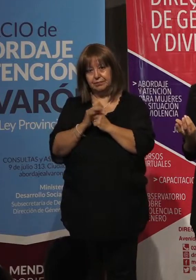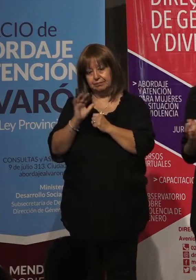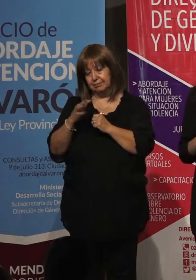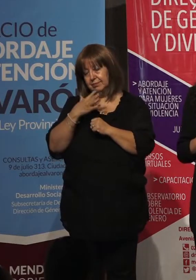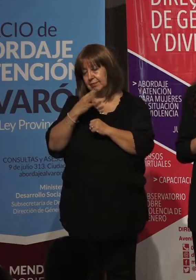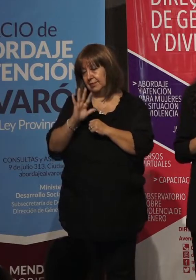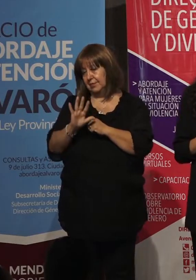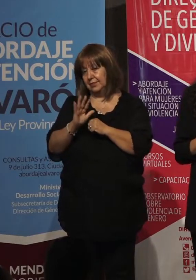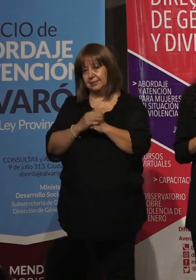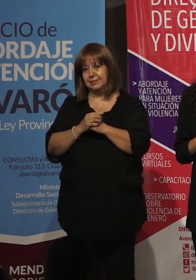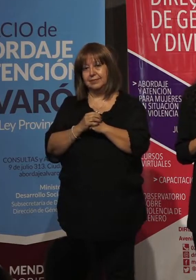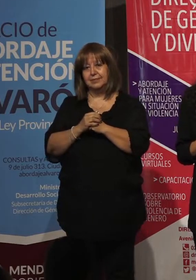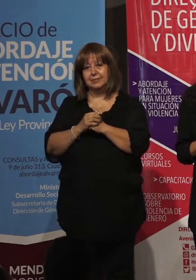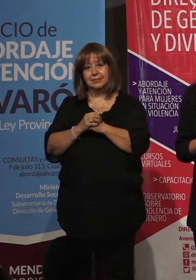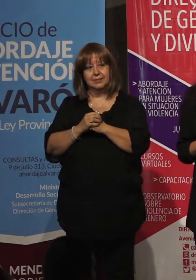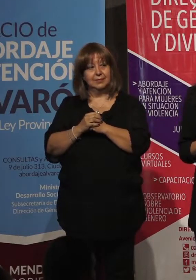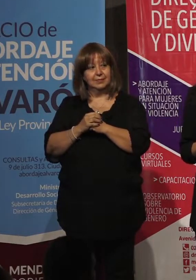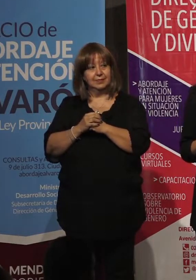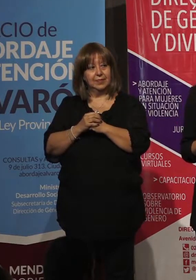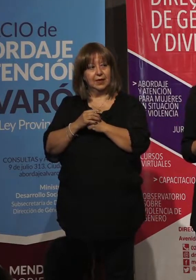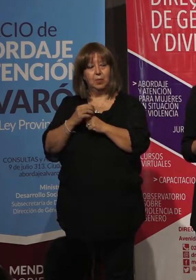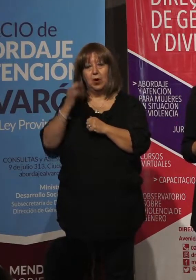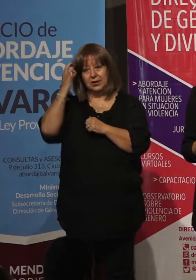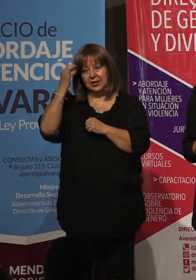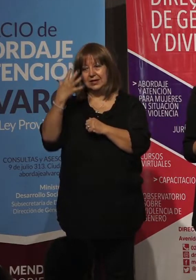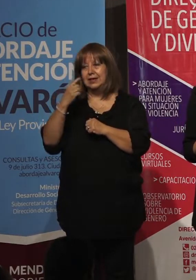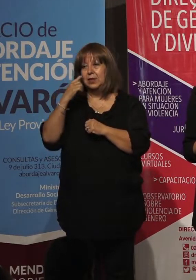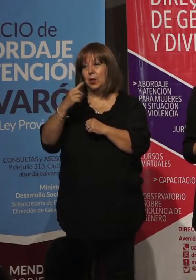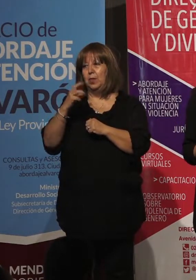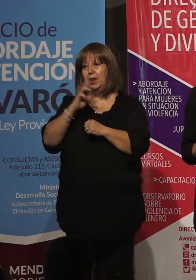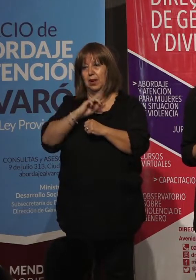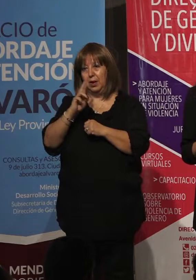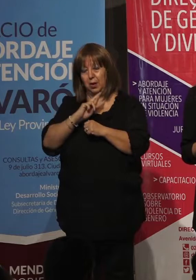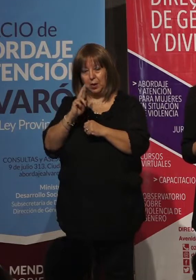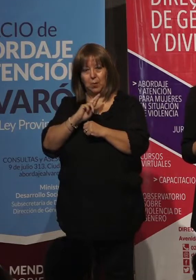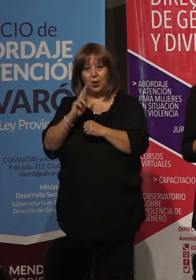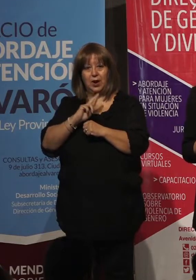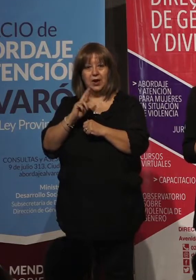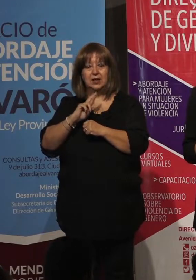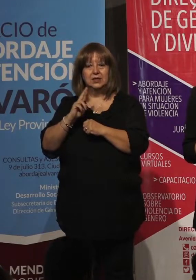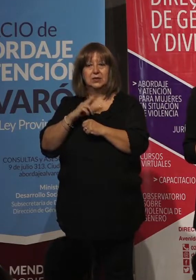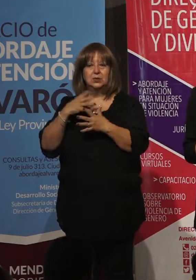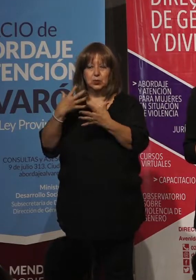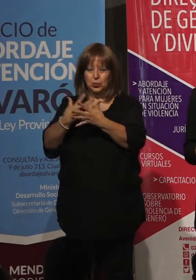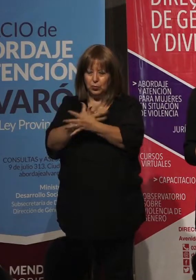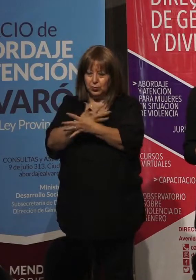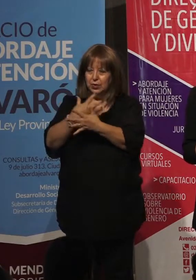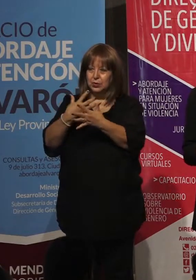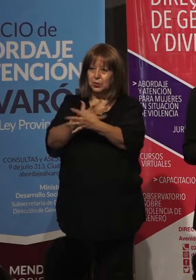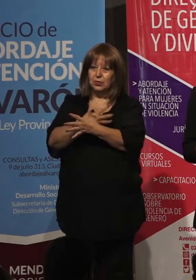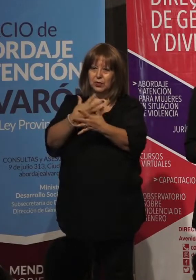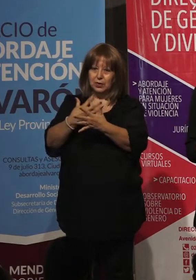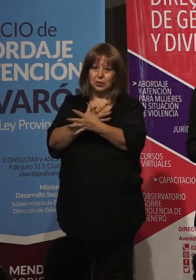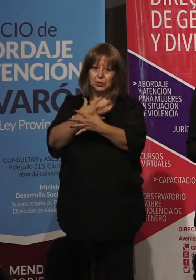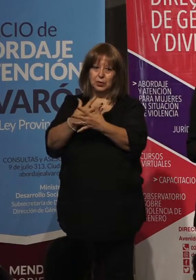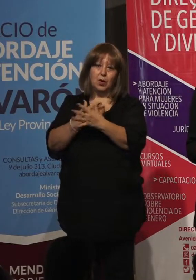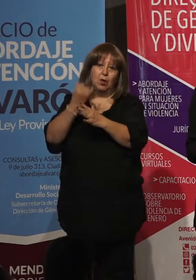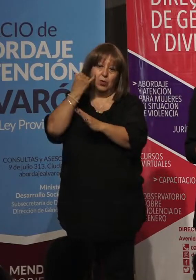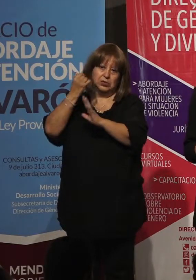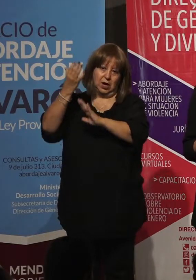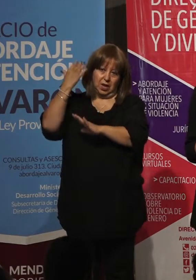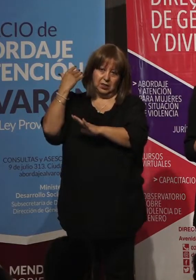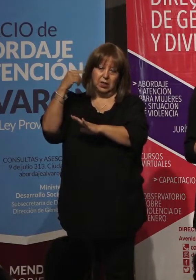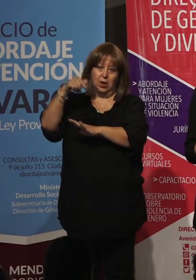la realidad. Porque 35.000 personas, 35.000 mujeres que están sufriendo o que han sufrido violencia de